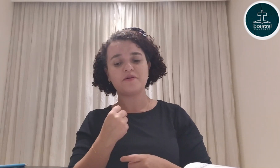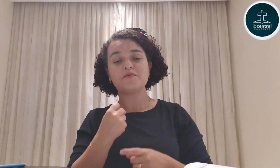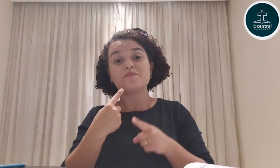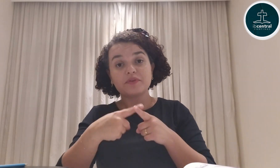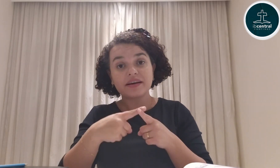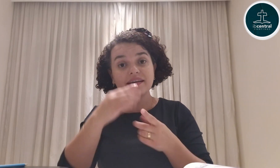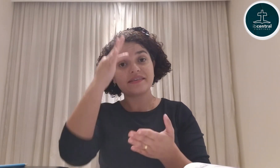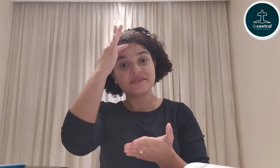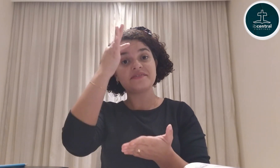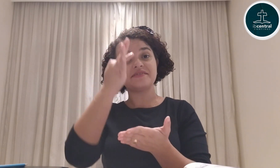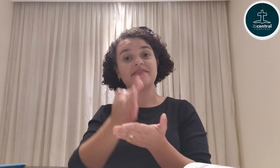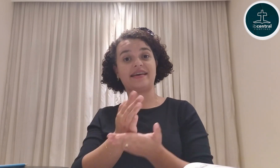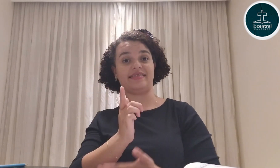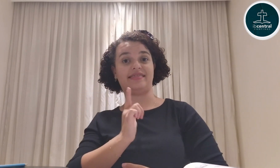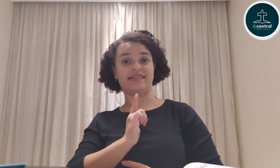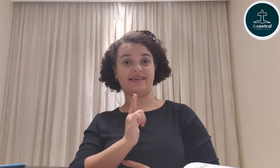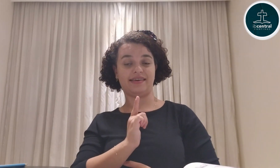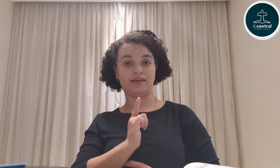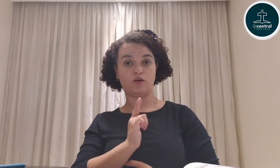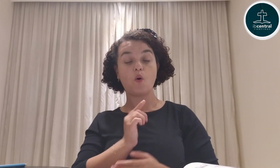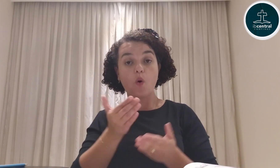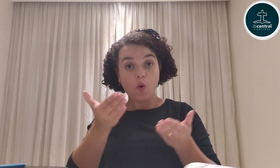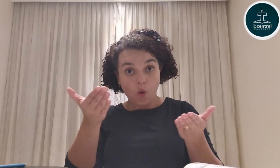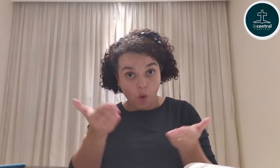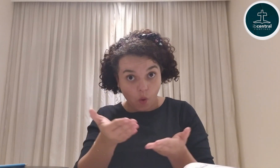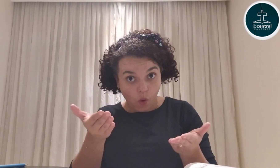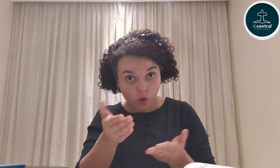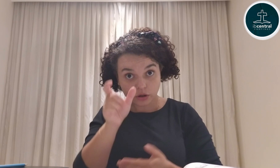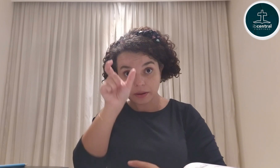Abel foi salvo pela fé.